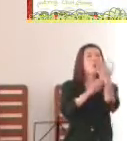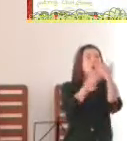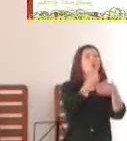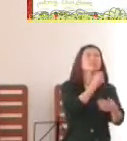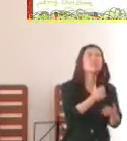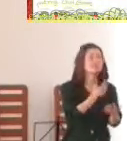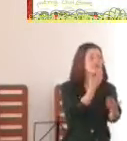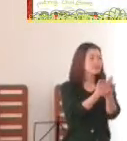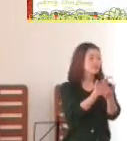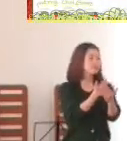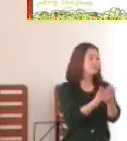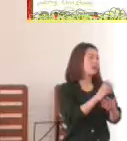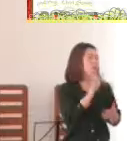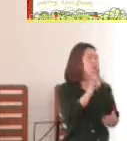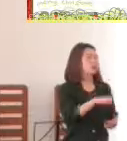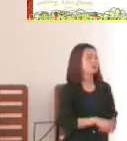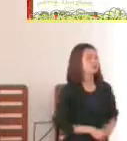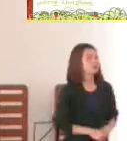もう